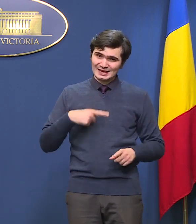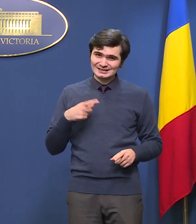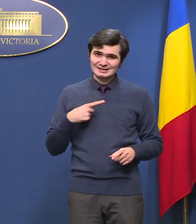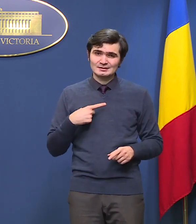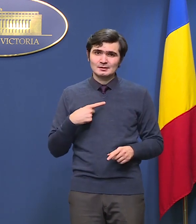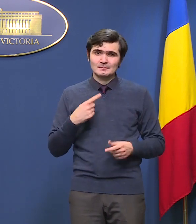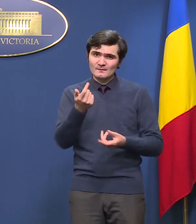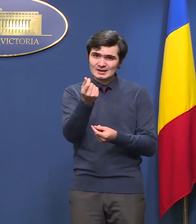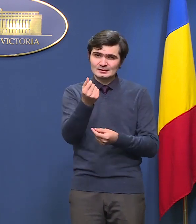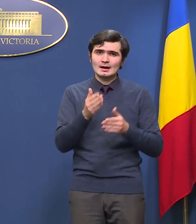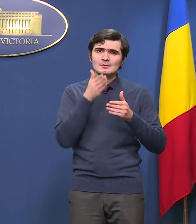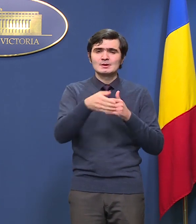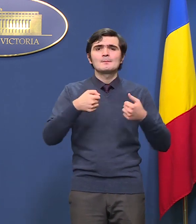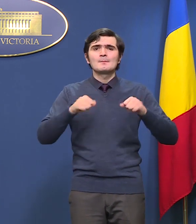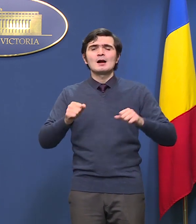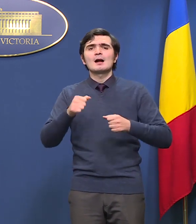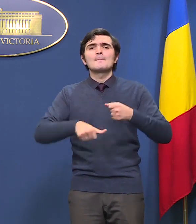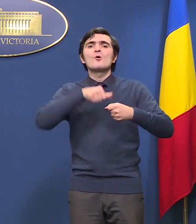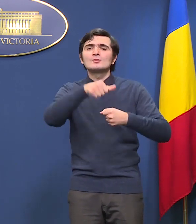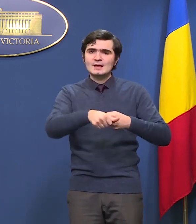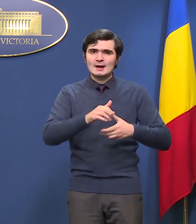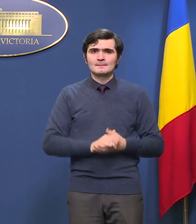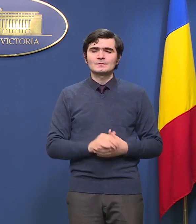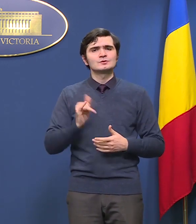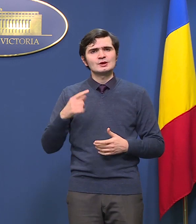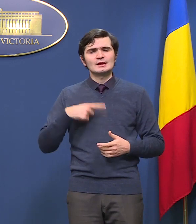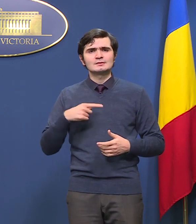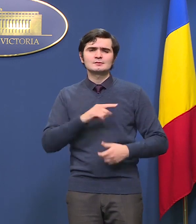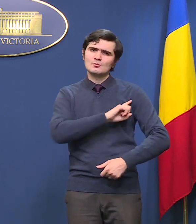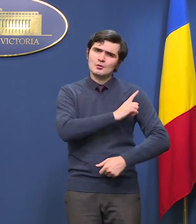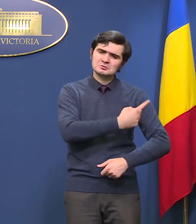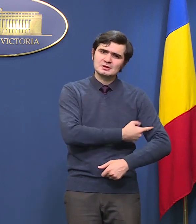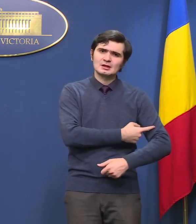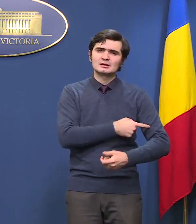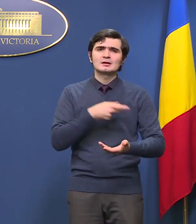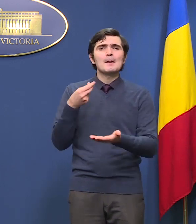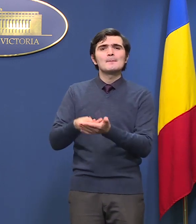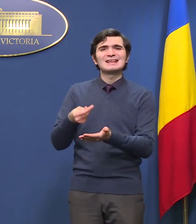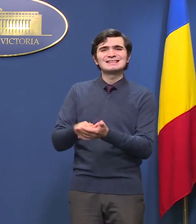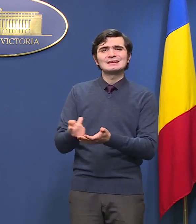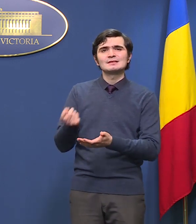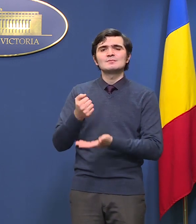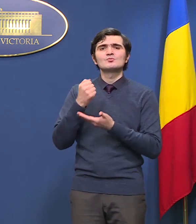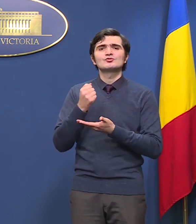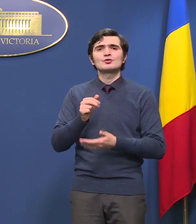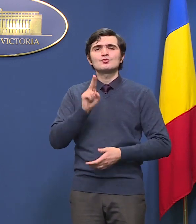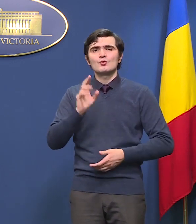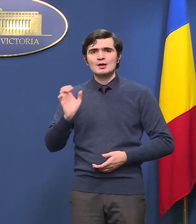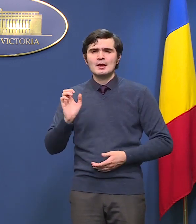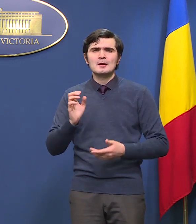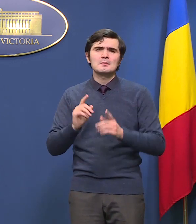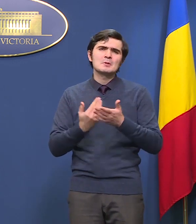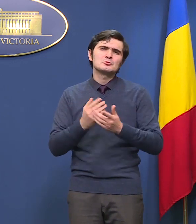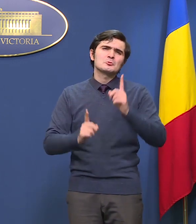finanțare prin Banca Mondială. De asemenea, există posibilitatea decontării de la bugetul Uniunii Europene anumitor categorii